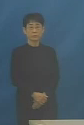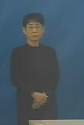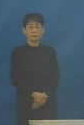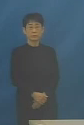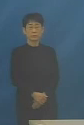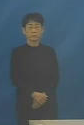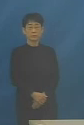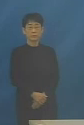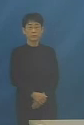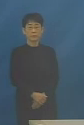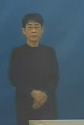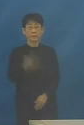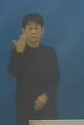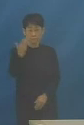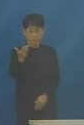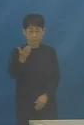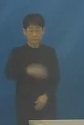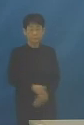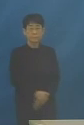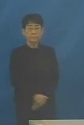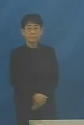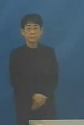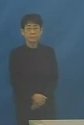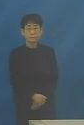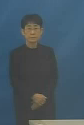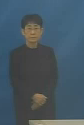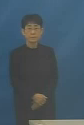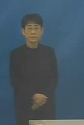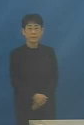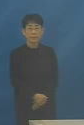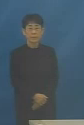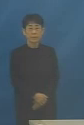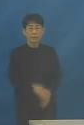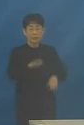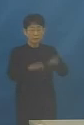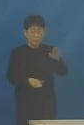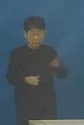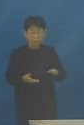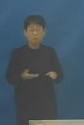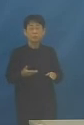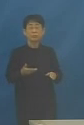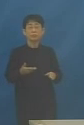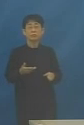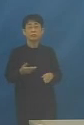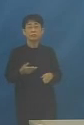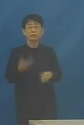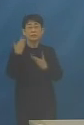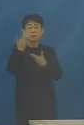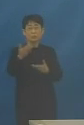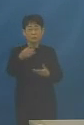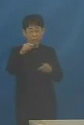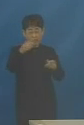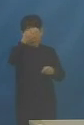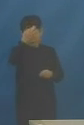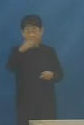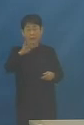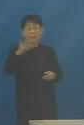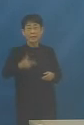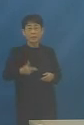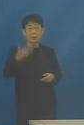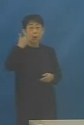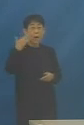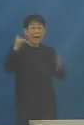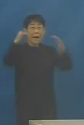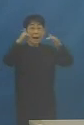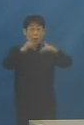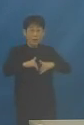はせません a 棟 nhk の声もですあの先生落差のある質問で申し訳ないんだけど青8人の大捜索作戦の件なんですが先ほど似ている